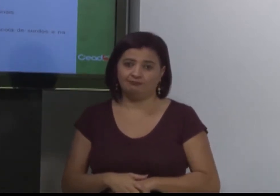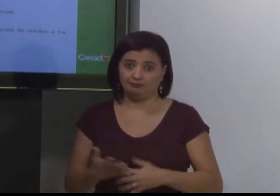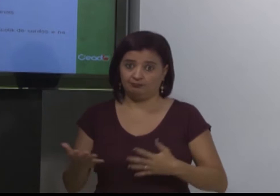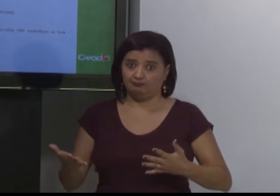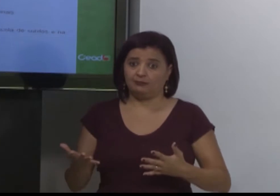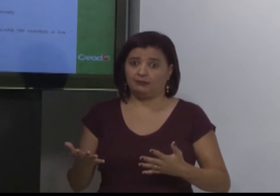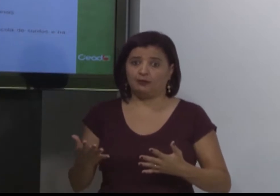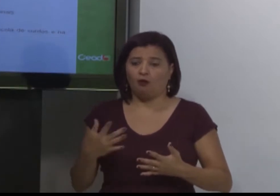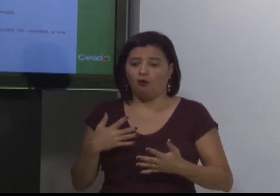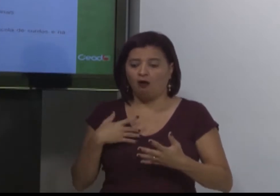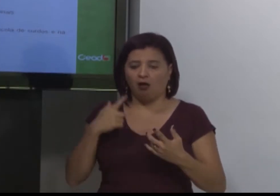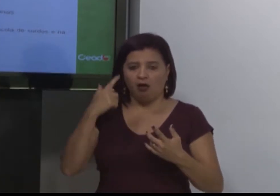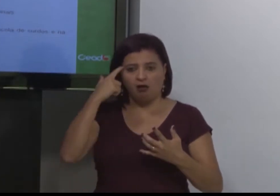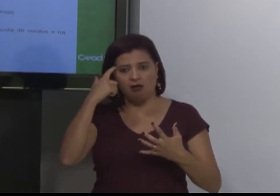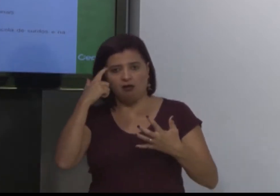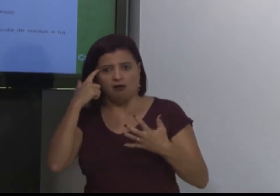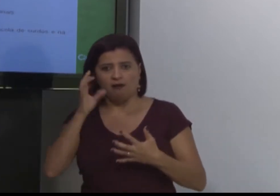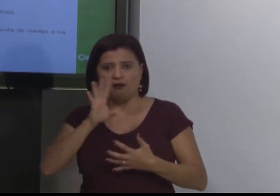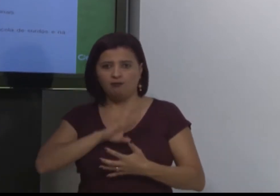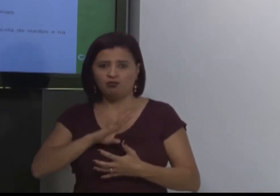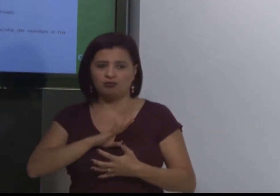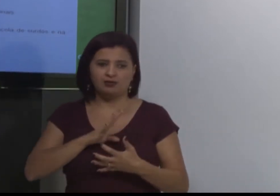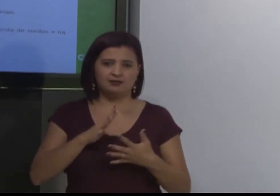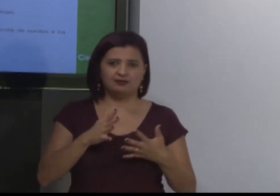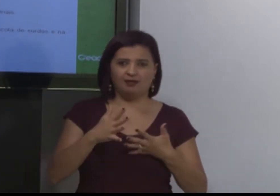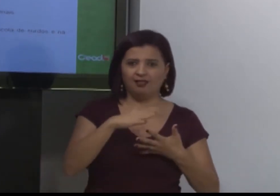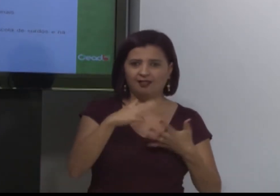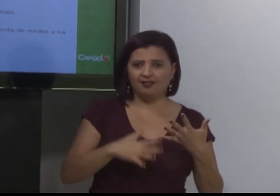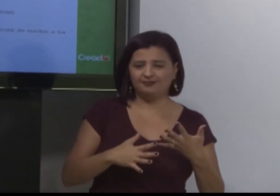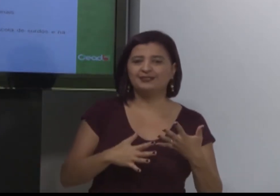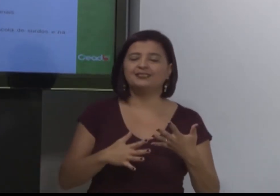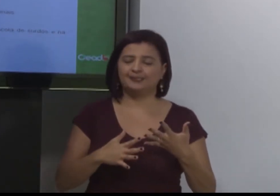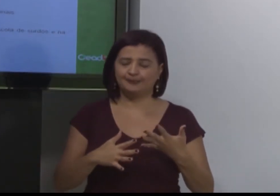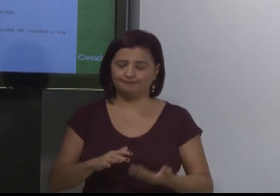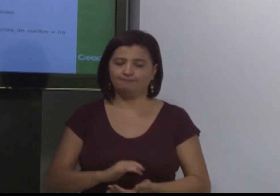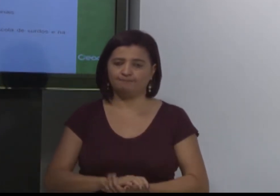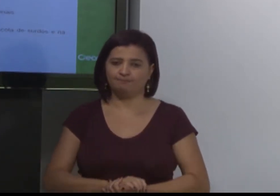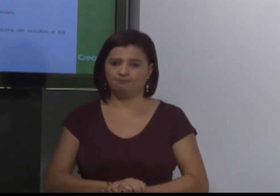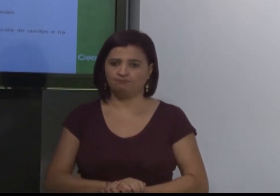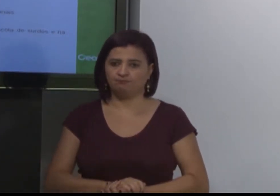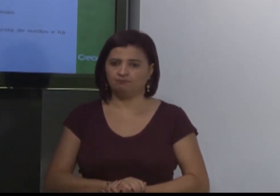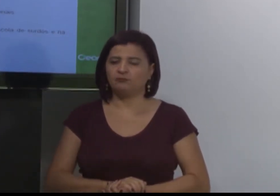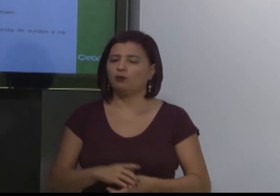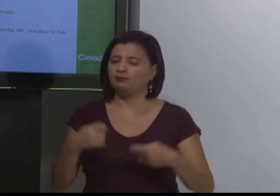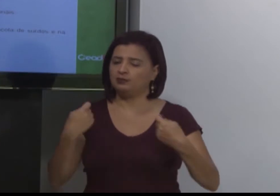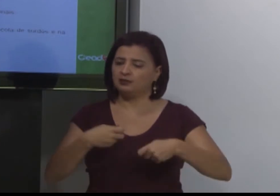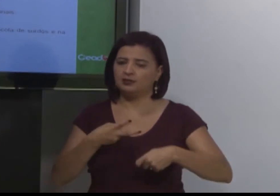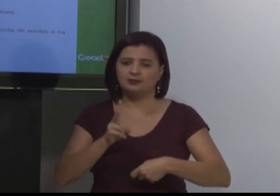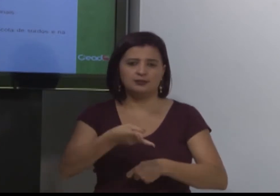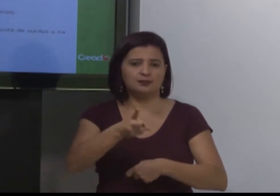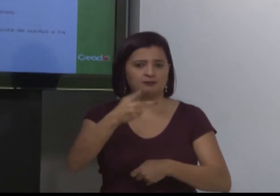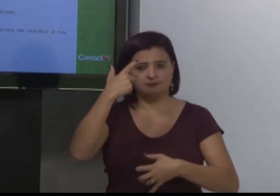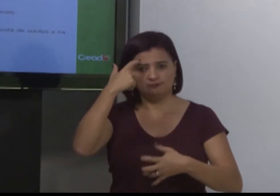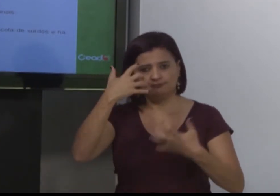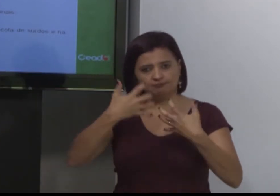Então, é necessário que pensemos em Libras e português. Sempre é necessário